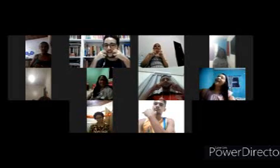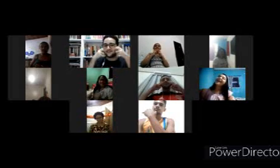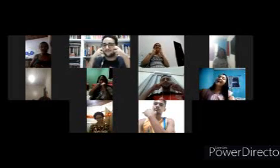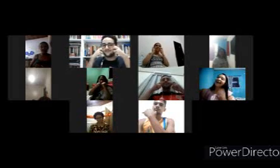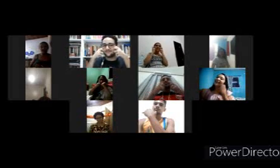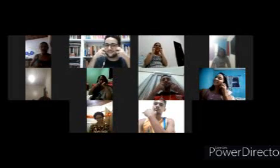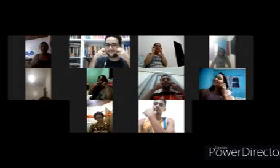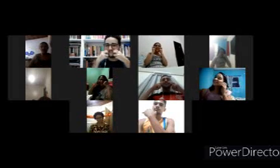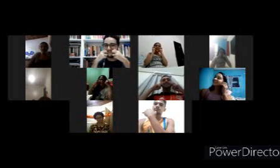Vergonha.